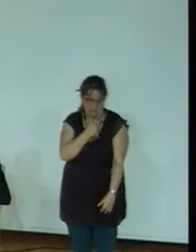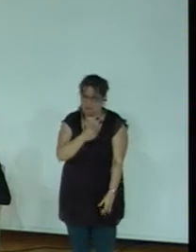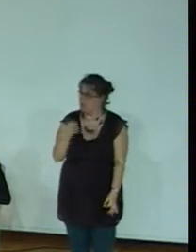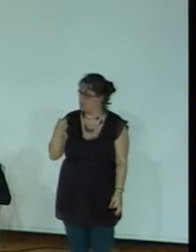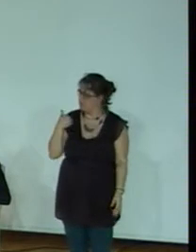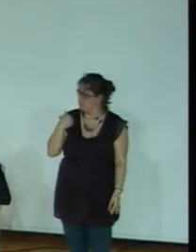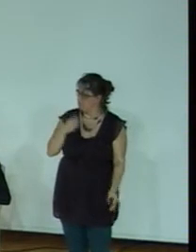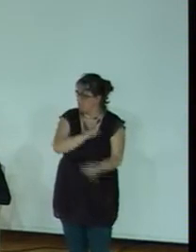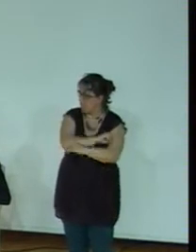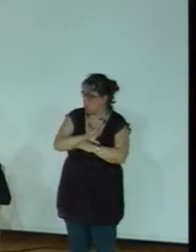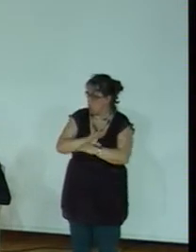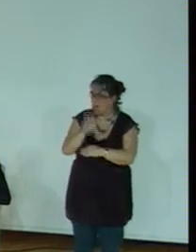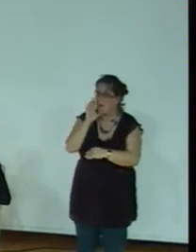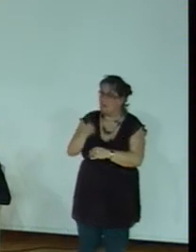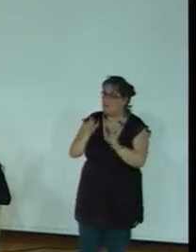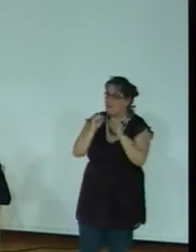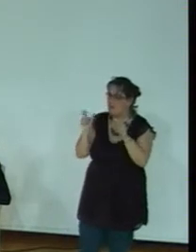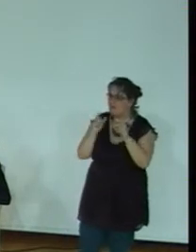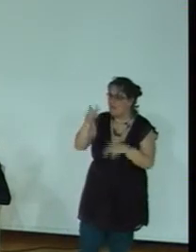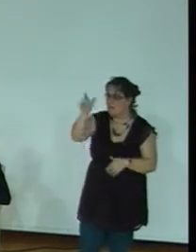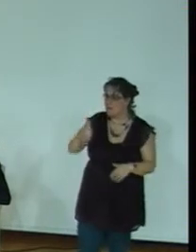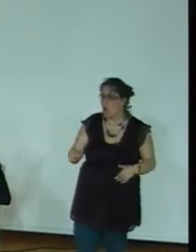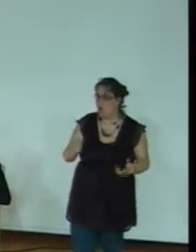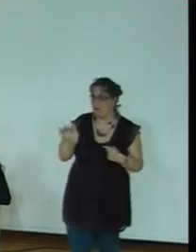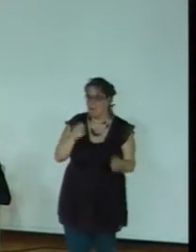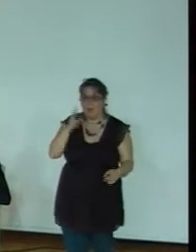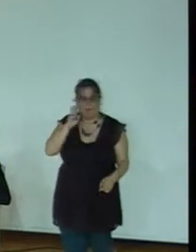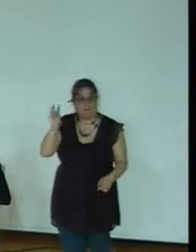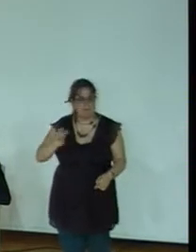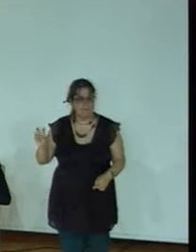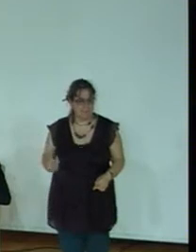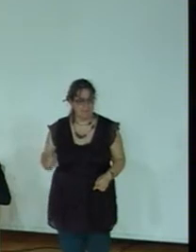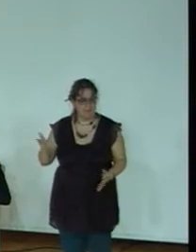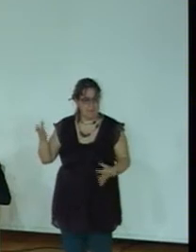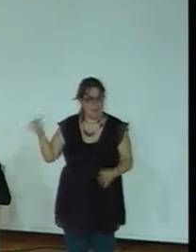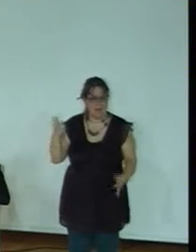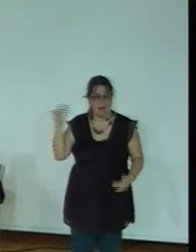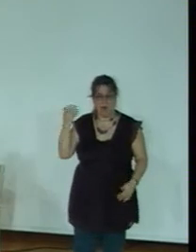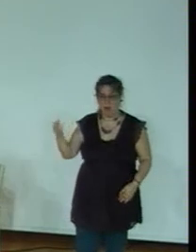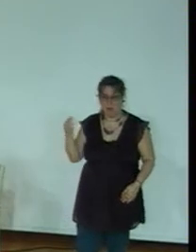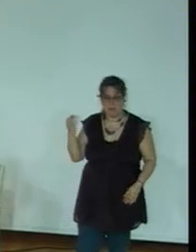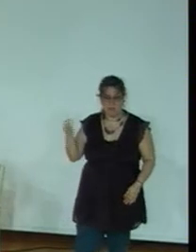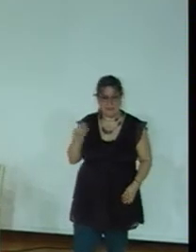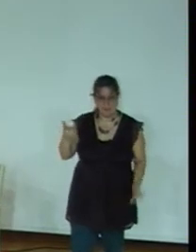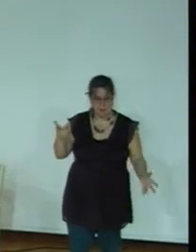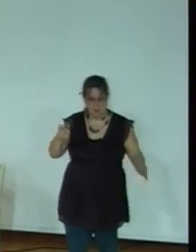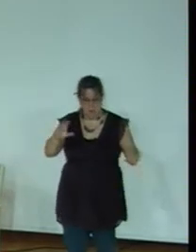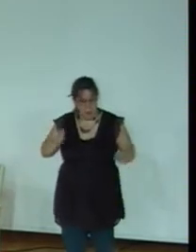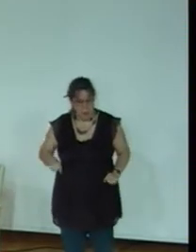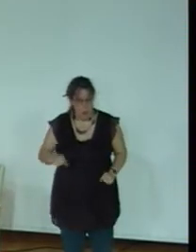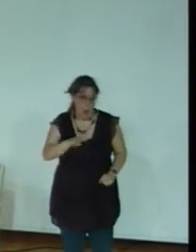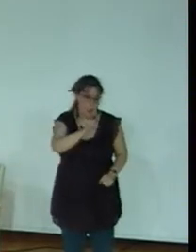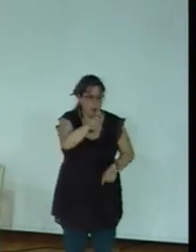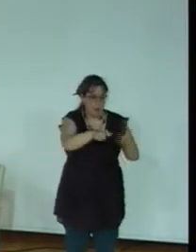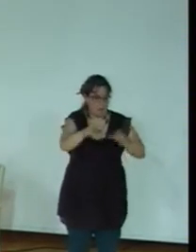un journal d'un ancien officier de la Stasi qui racontait que son problème, c'est qu'il avait les moyens matériels d'écouter 40